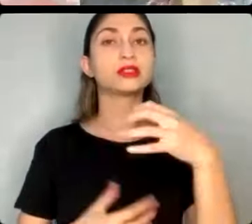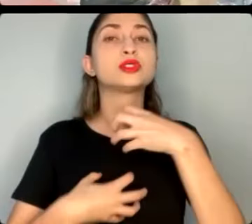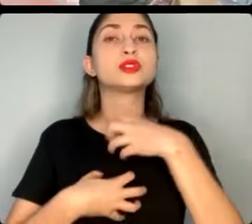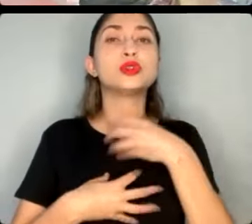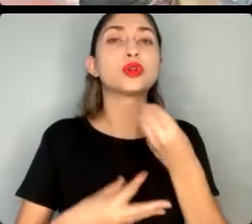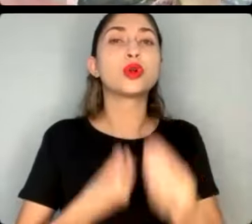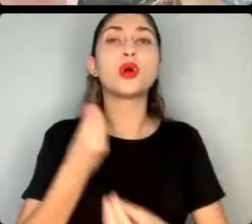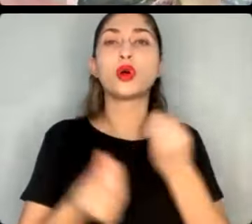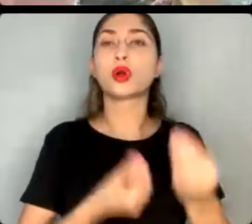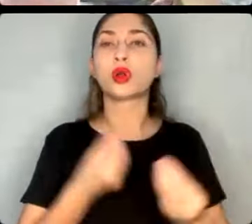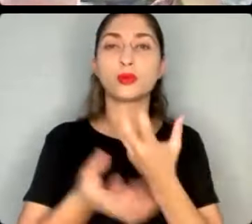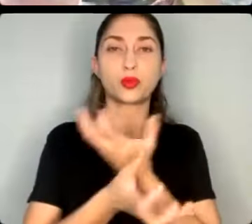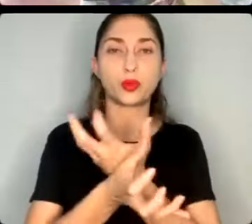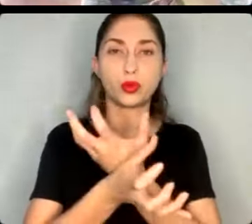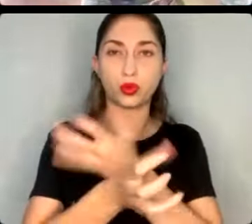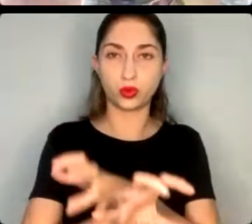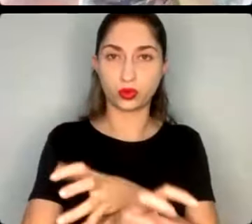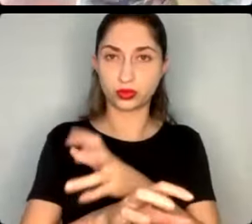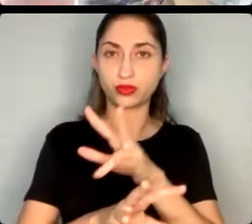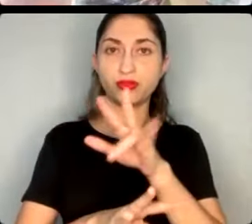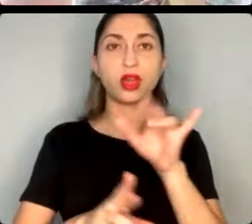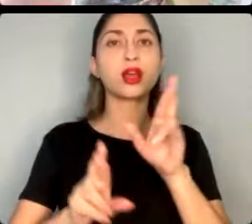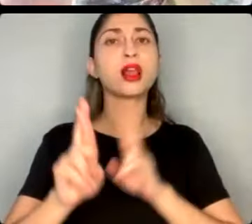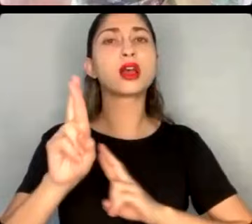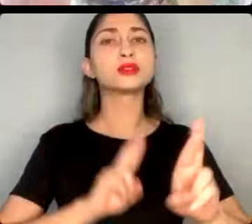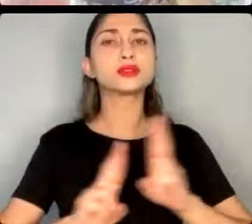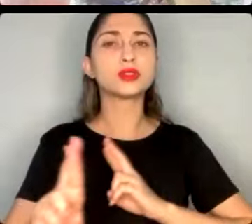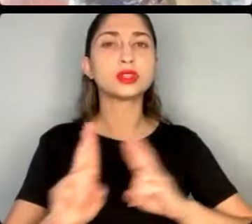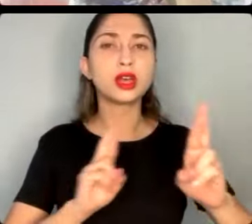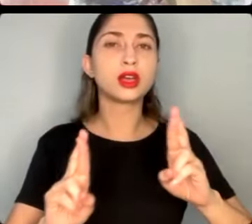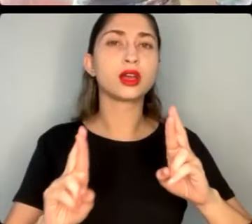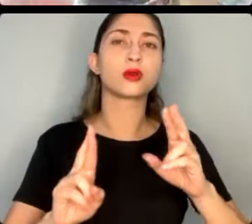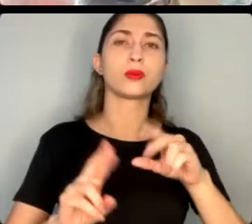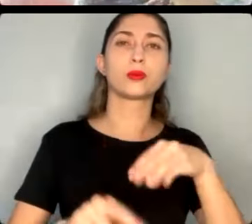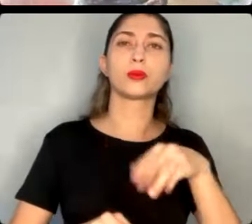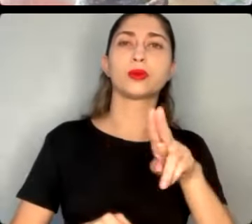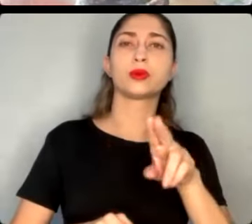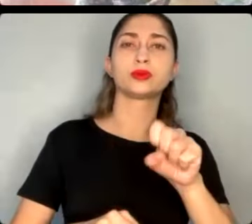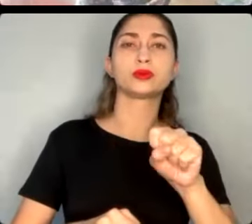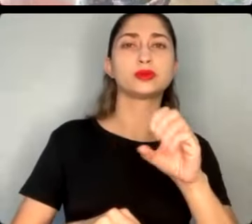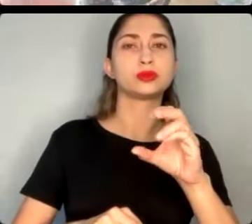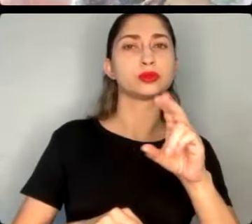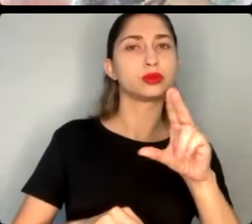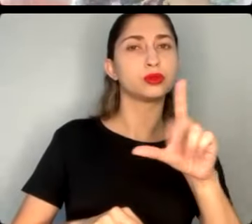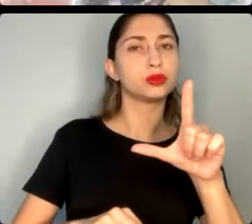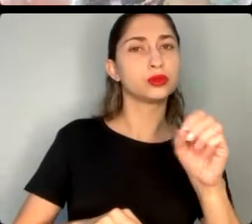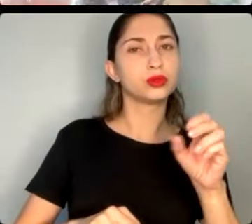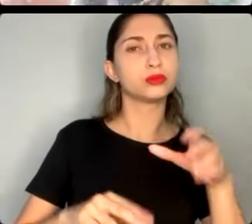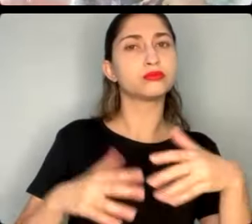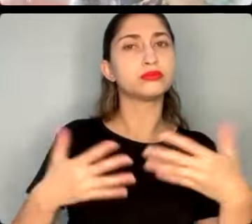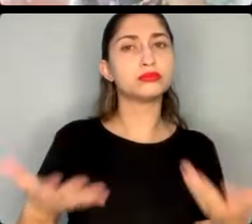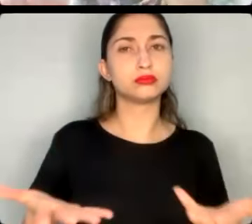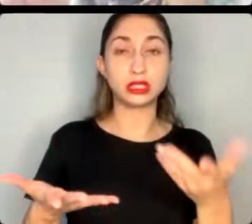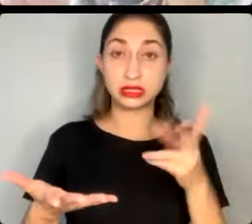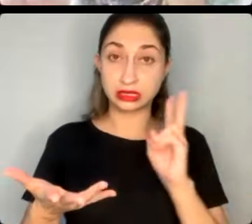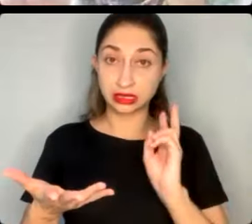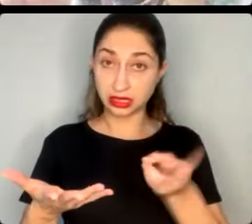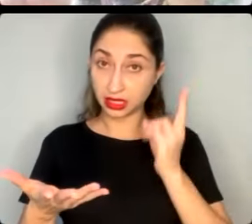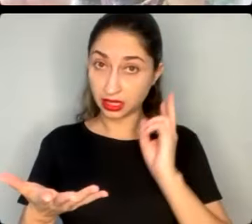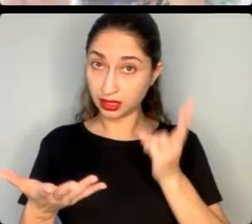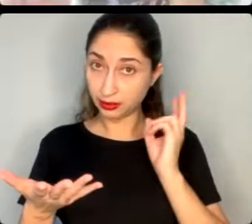uma construção, relacionando com a musculatura, e a gente pode estar sempre apoiado no centro